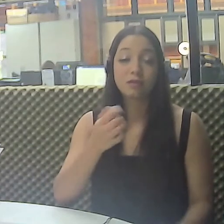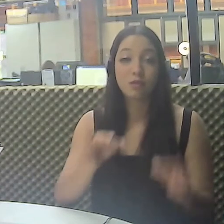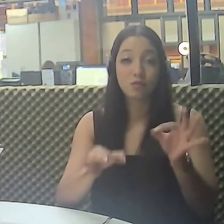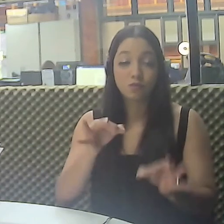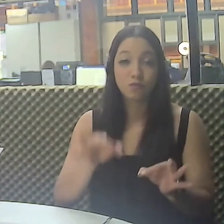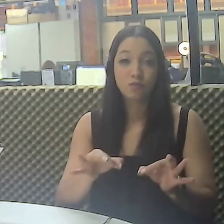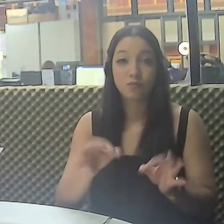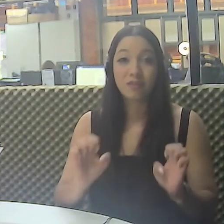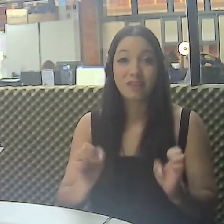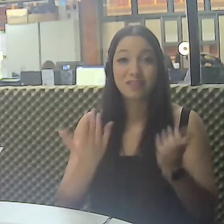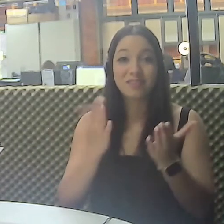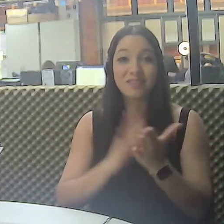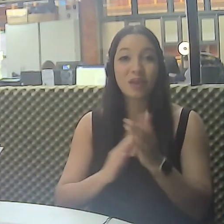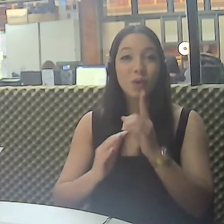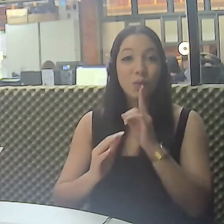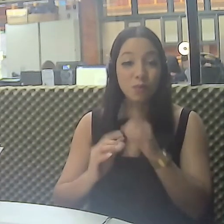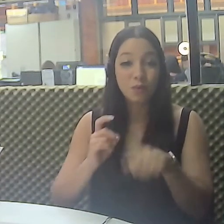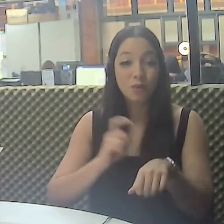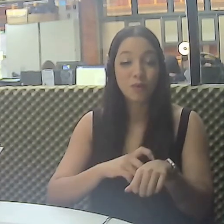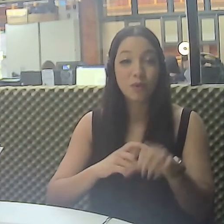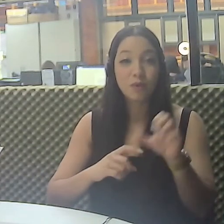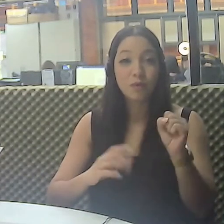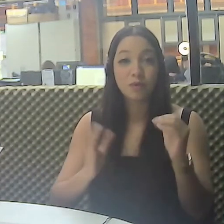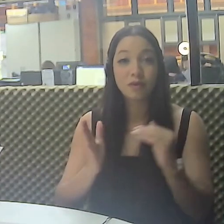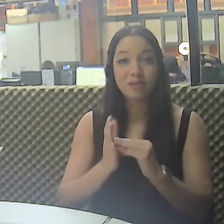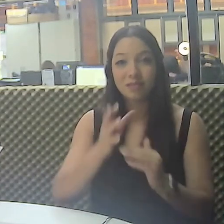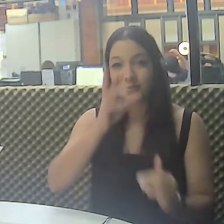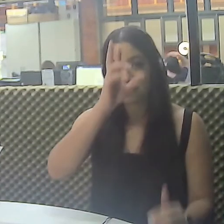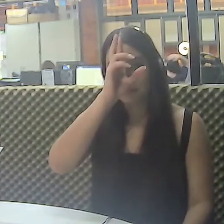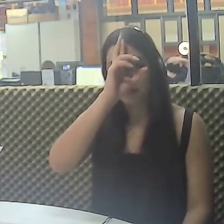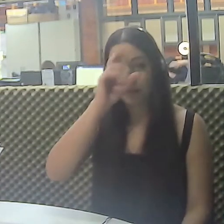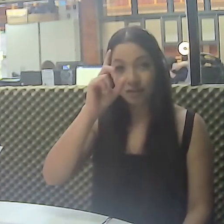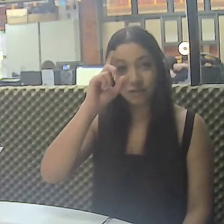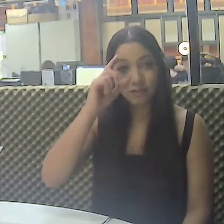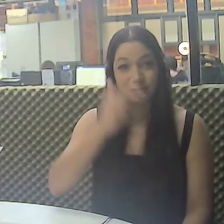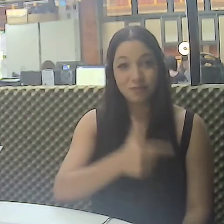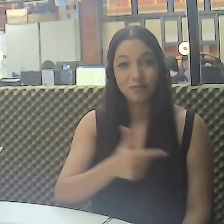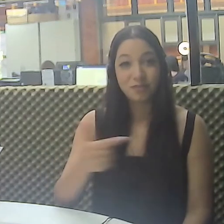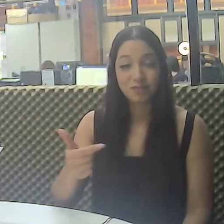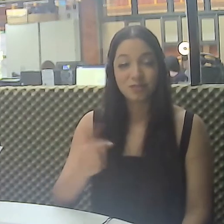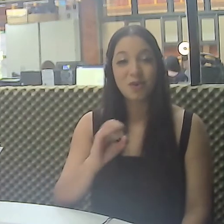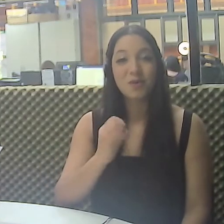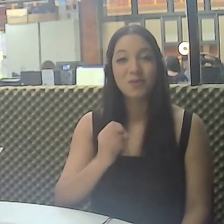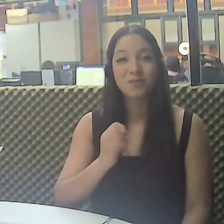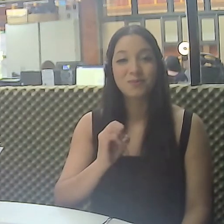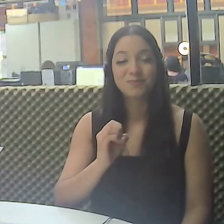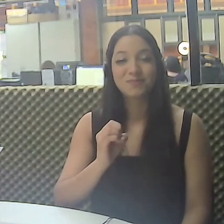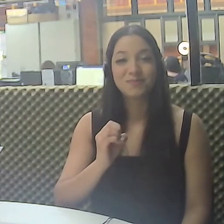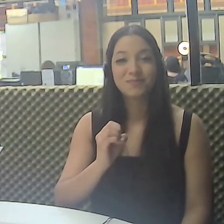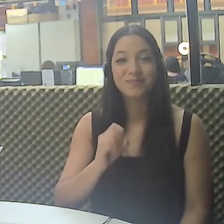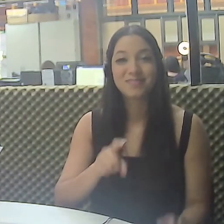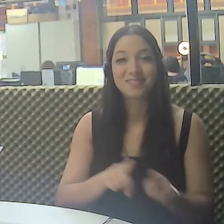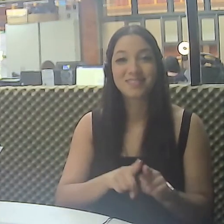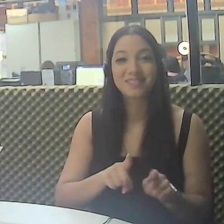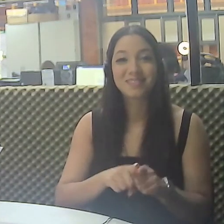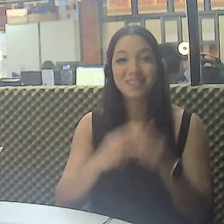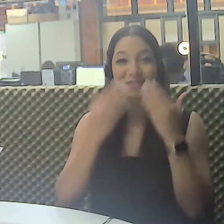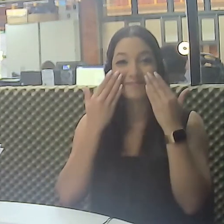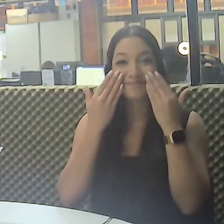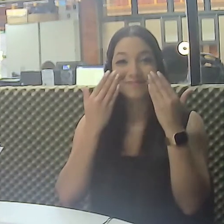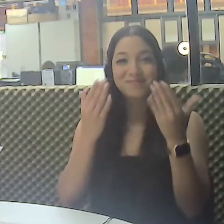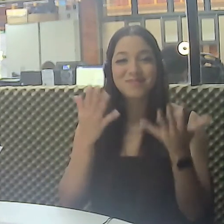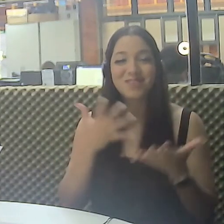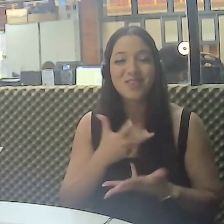de aniversário será das 8 ao meio-dia, no dia 22 agora de outubro, e com atrações